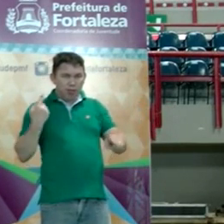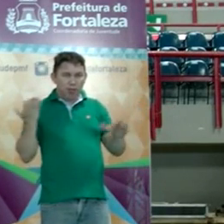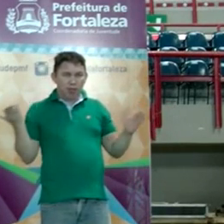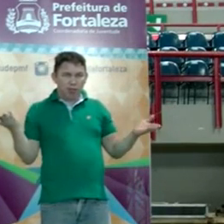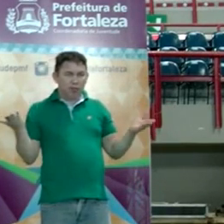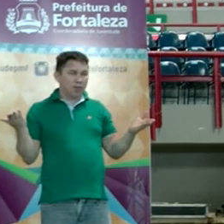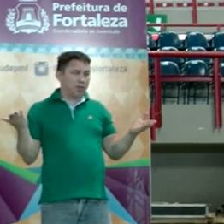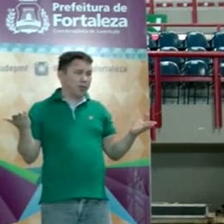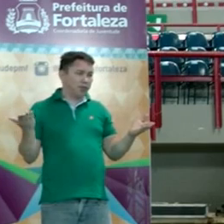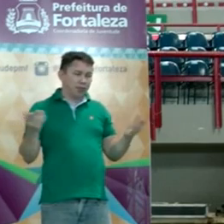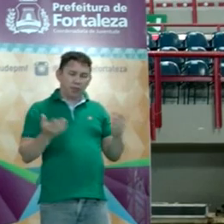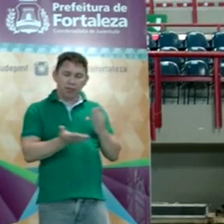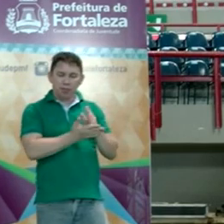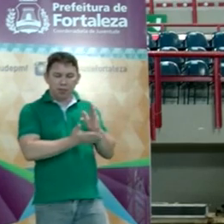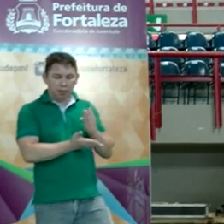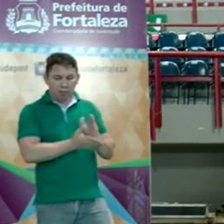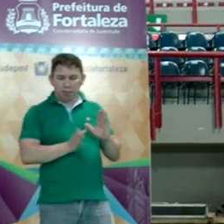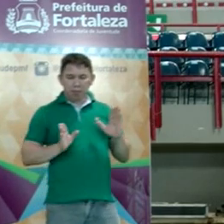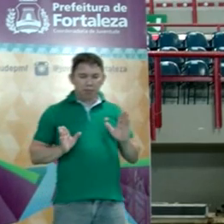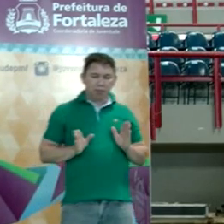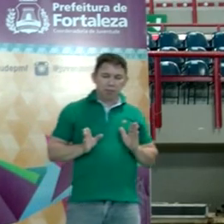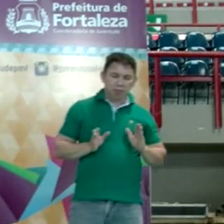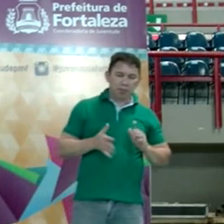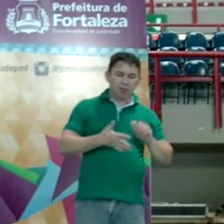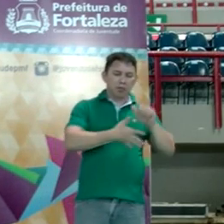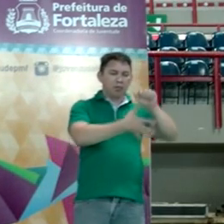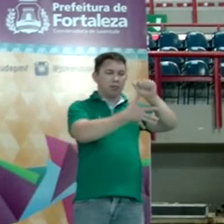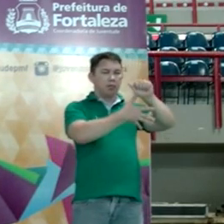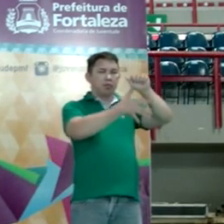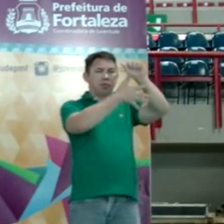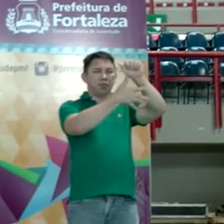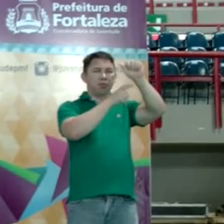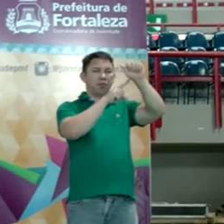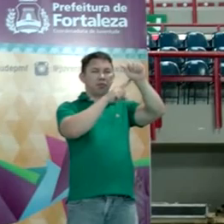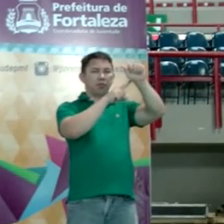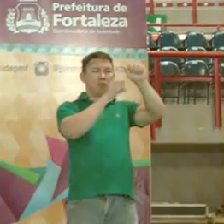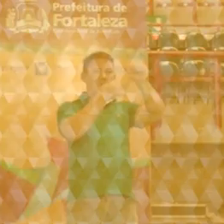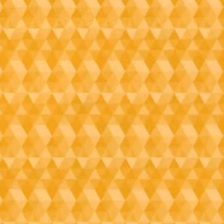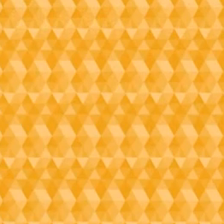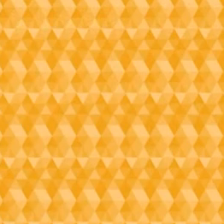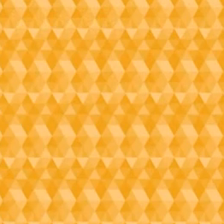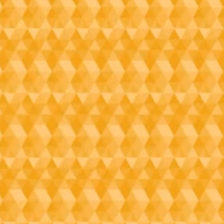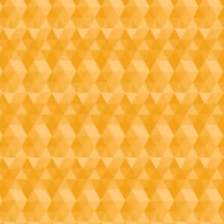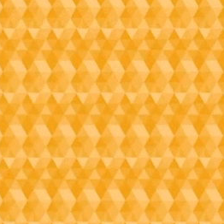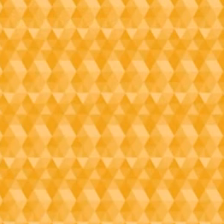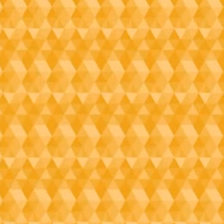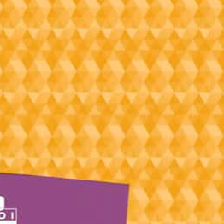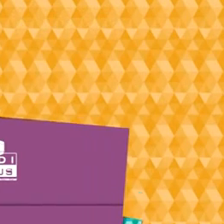Então, não tem a ver. Então, certamente, o item A é o adequado, ok?